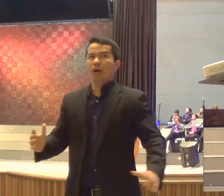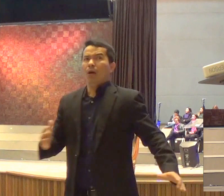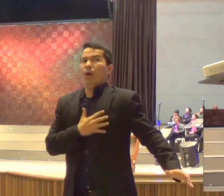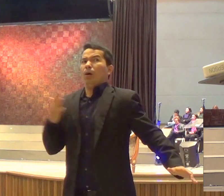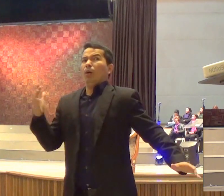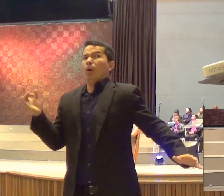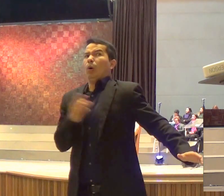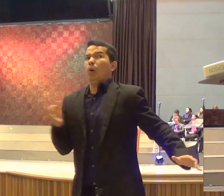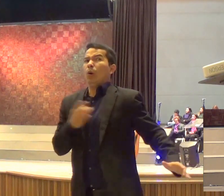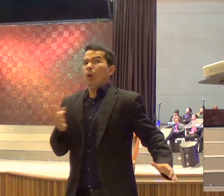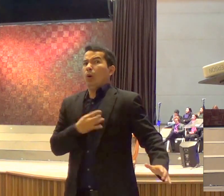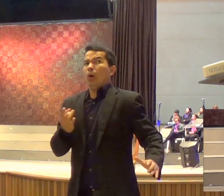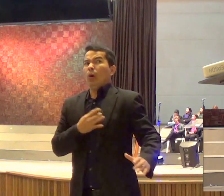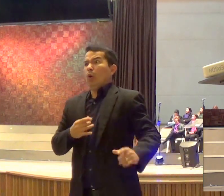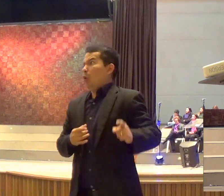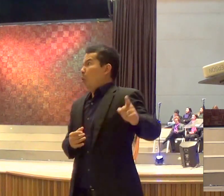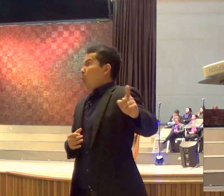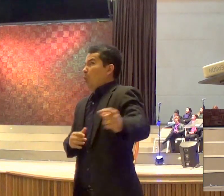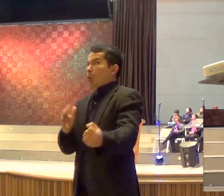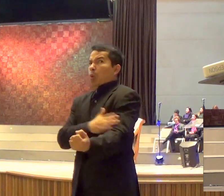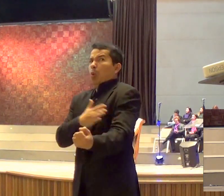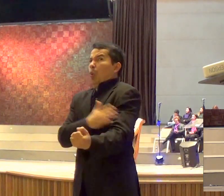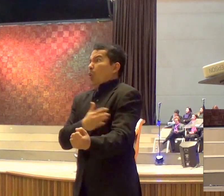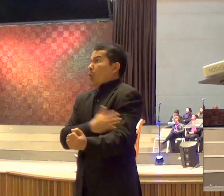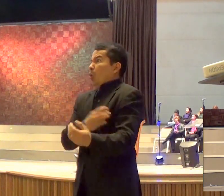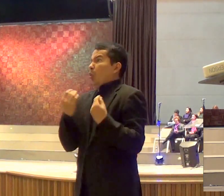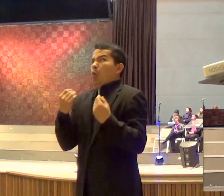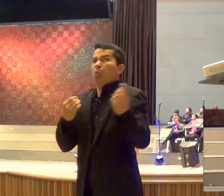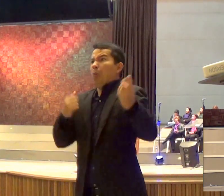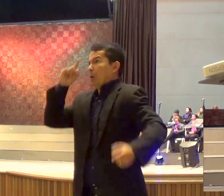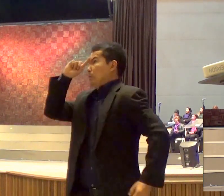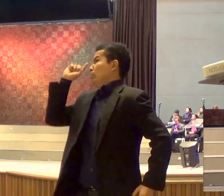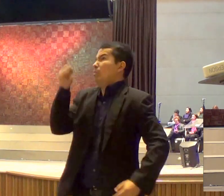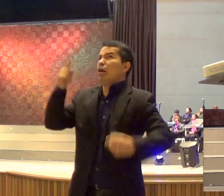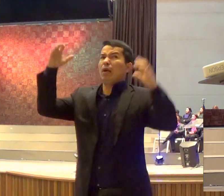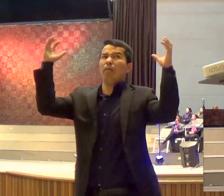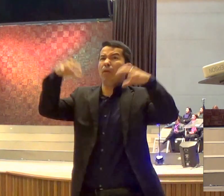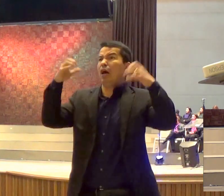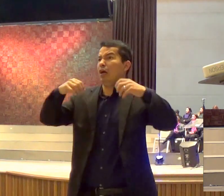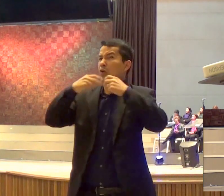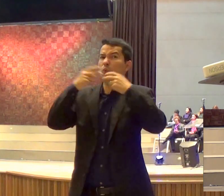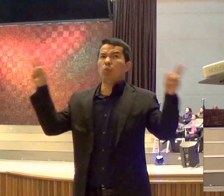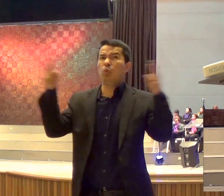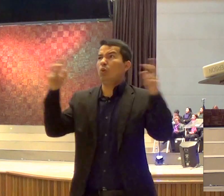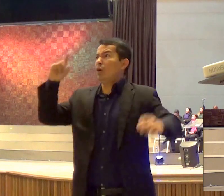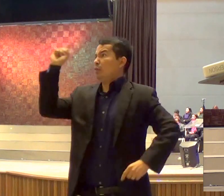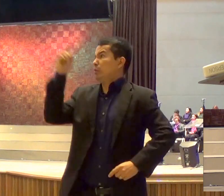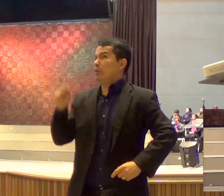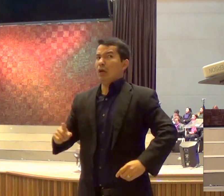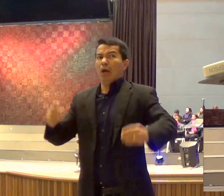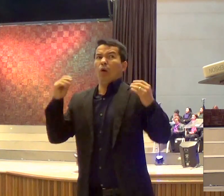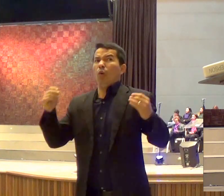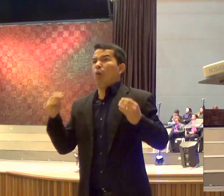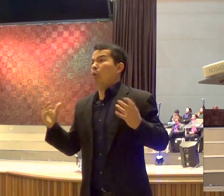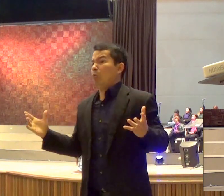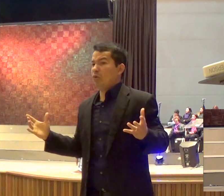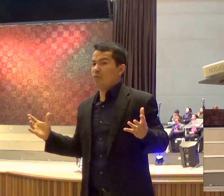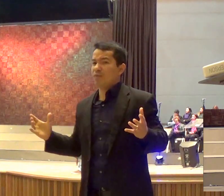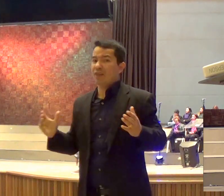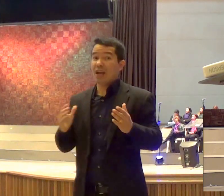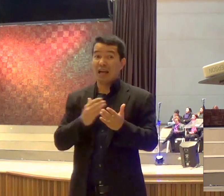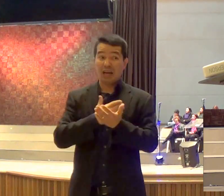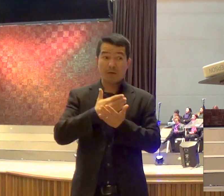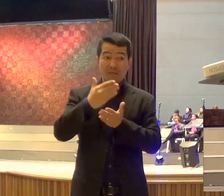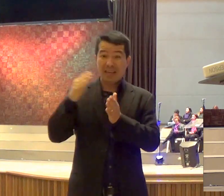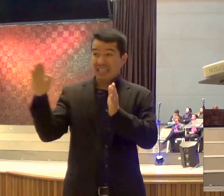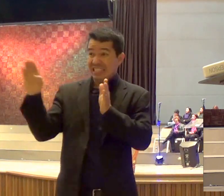o Magro lhe obedece primeiro do Capítulo 5 dizem entremente chegaram a outra margem do mar a terra dos